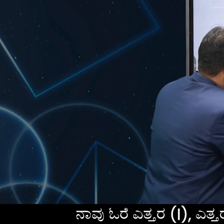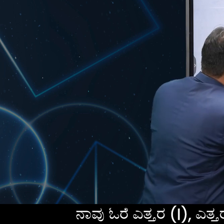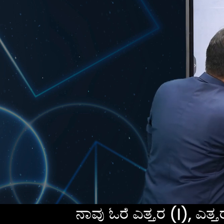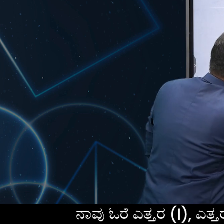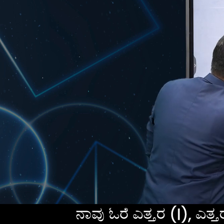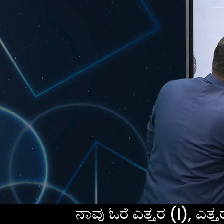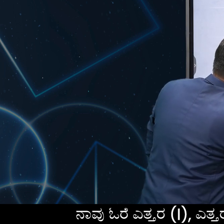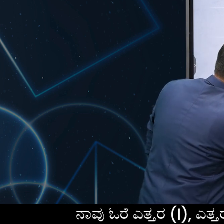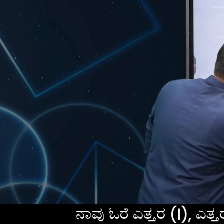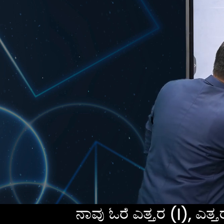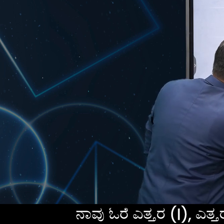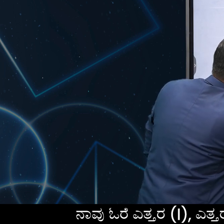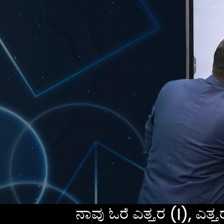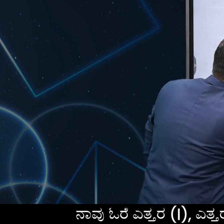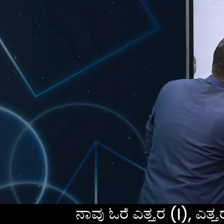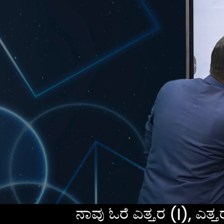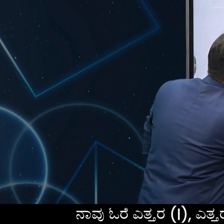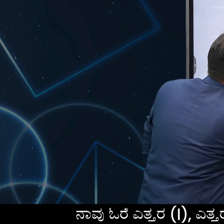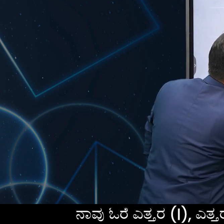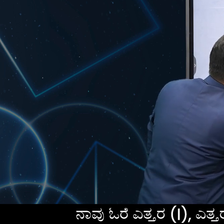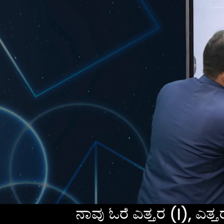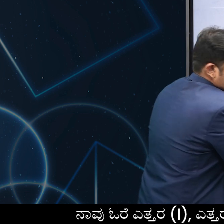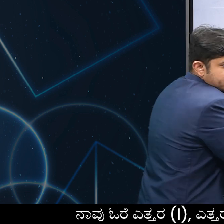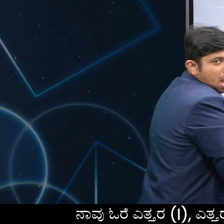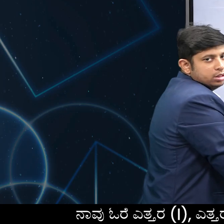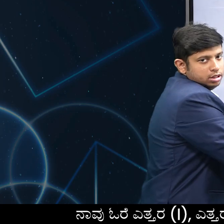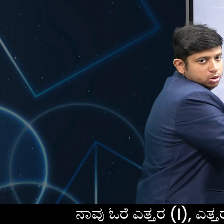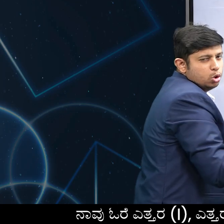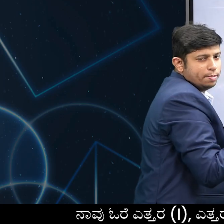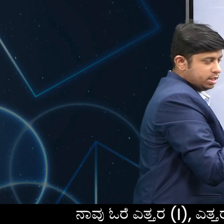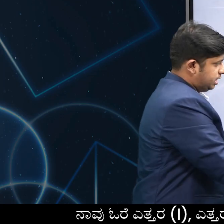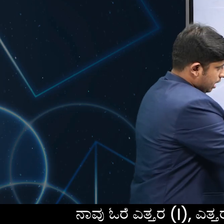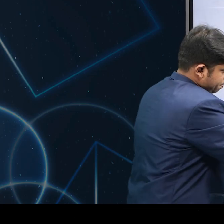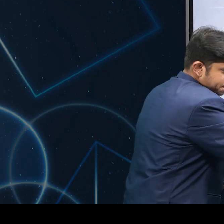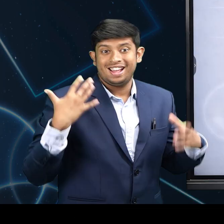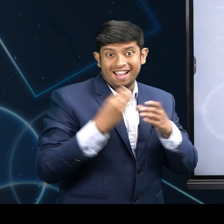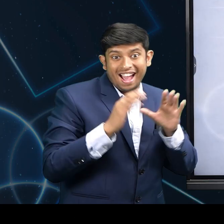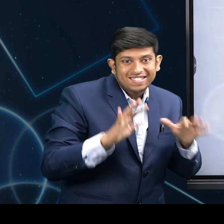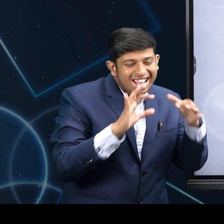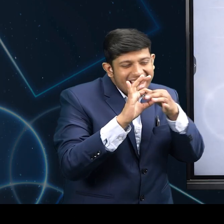ನಾವು ಓರೆ ಎತ್ತರ ಎಲ್, ಎತ್ತರ h ಮತ್ತು ತ್ರಿಜ್ಯ r ನಡುವಿನ ಸಂಬಂಧವನ್ನ ಹೊಂದಿದ್ದೇವೆ.